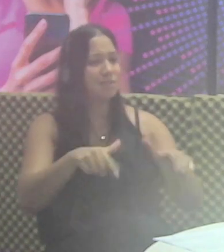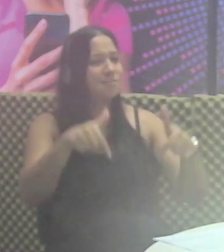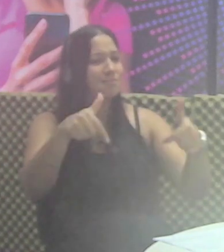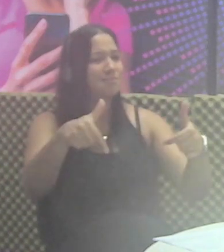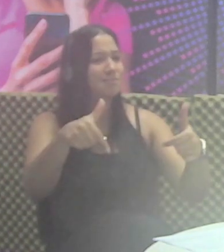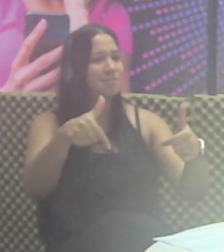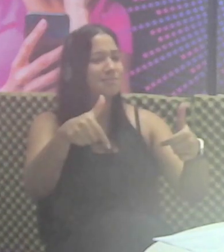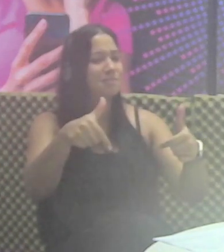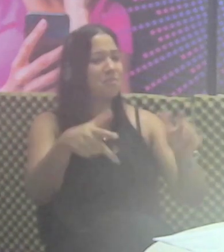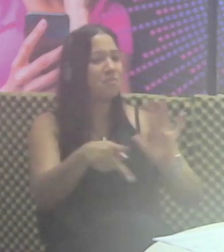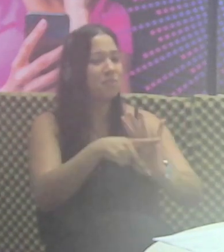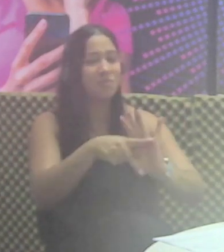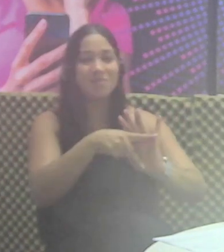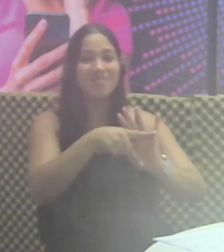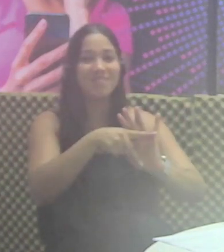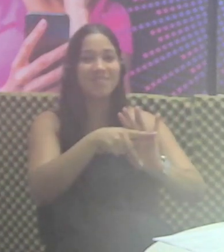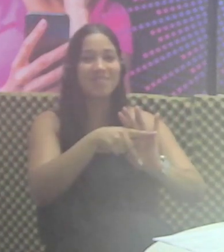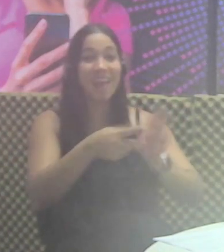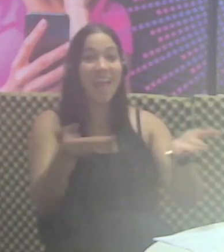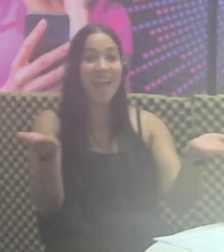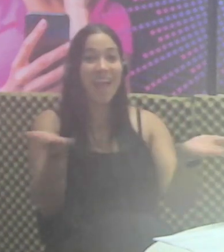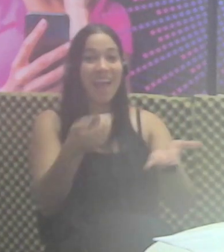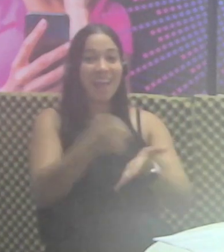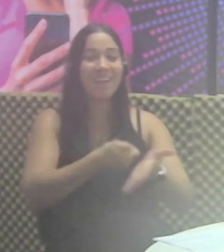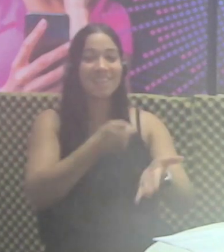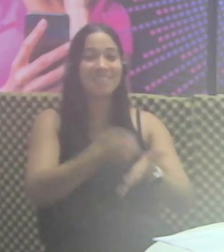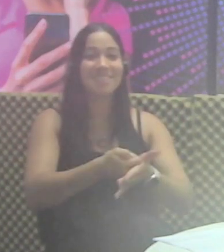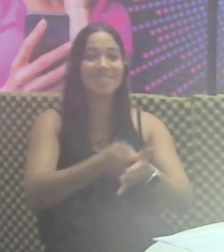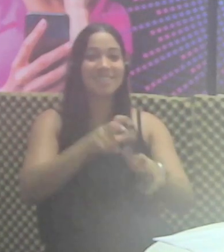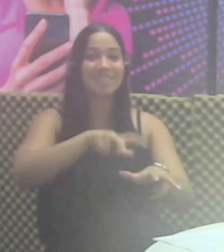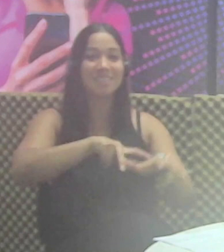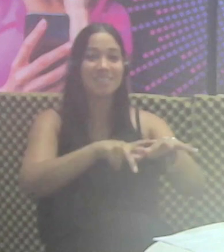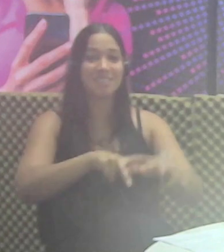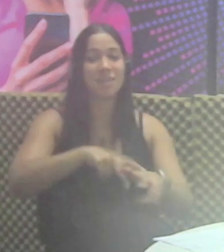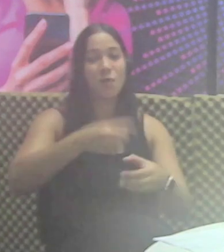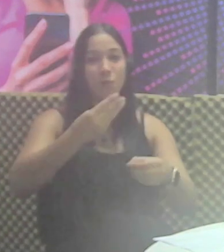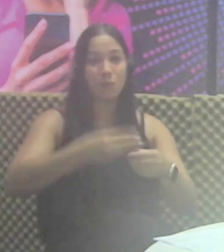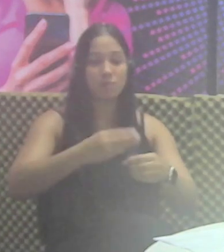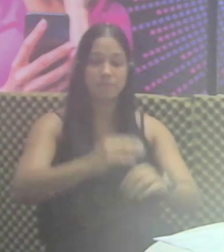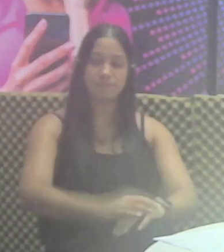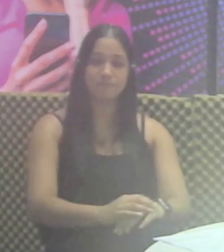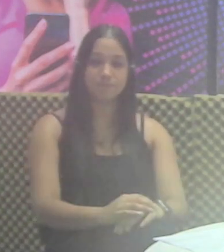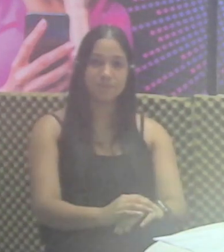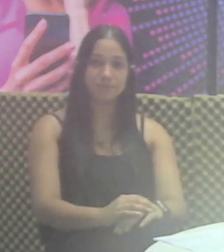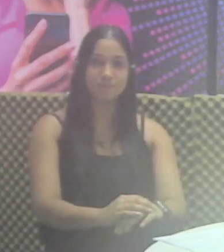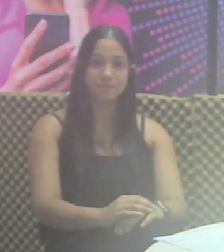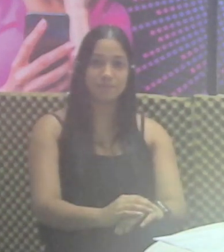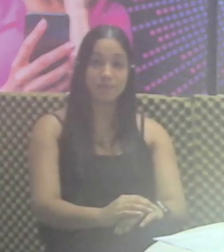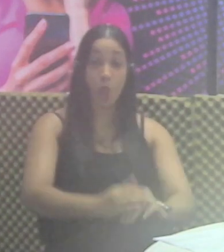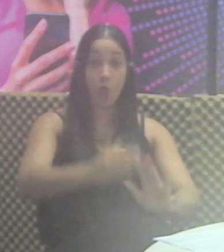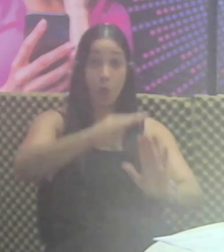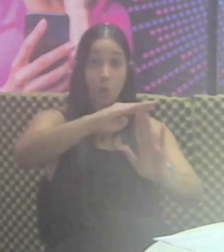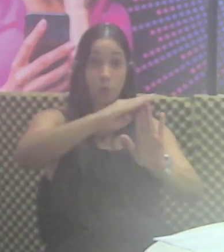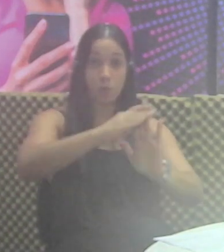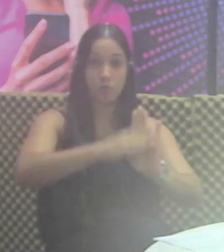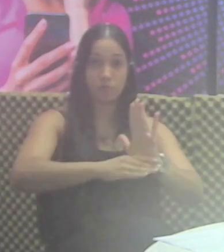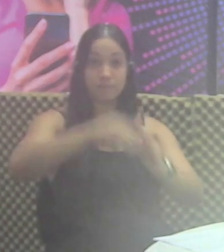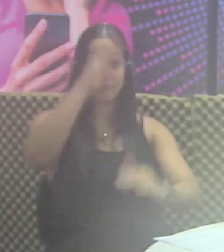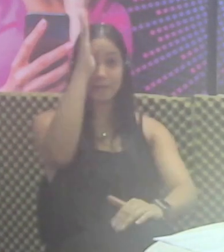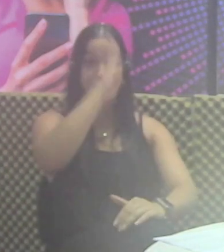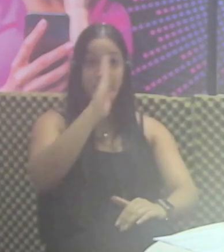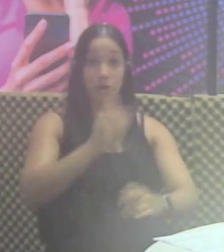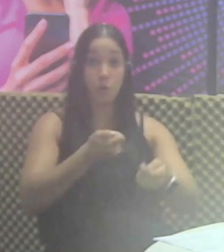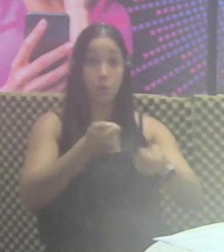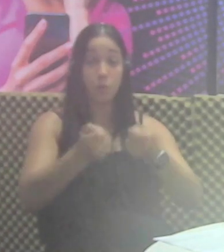estão sendo realizadas neste momento no combate ao mosquito no município. O Programa Nacional de Controle da